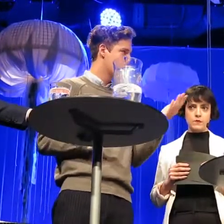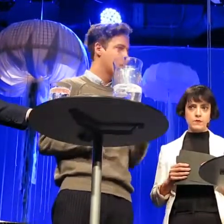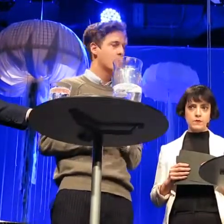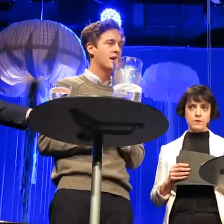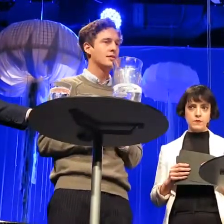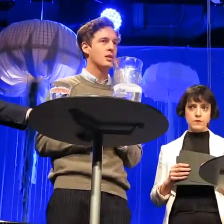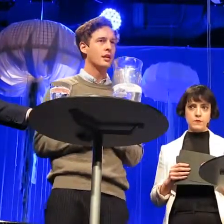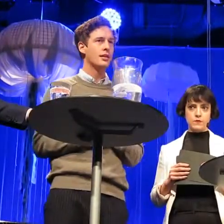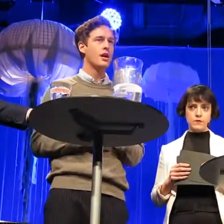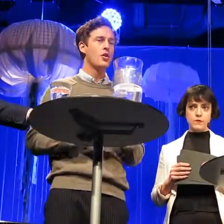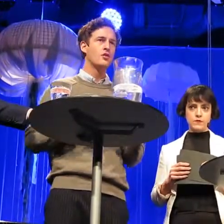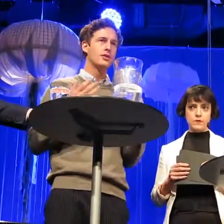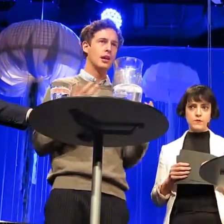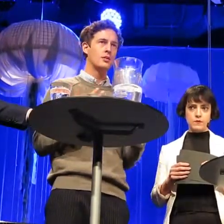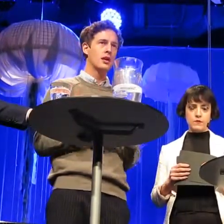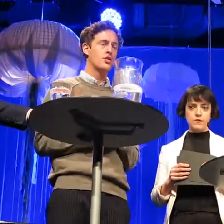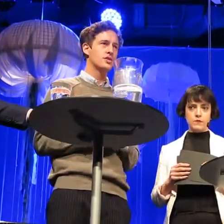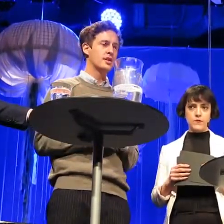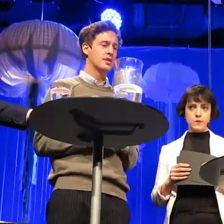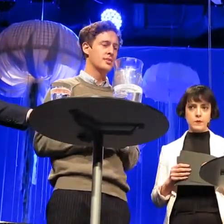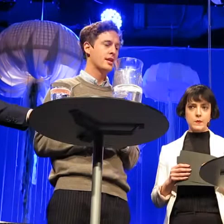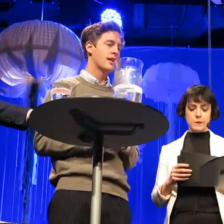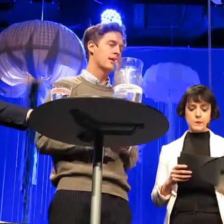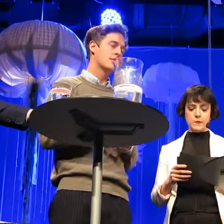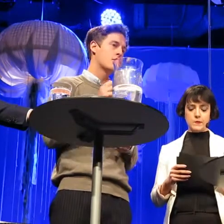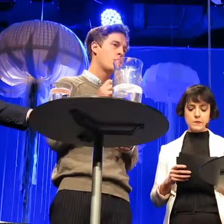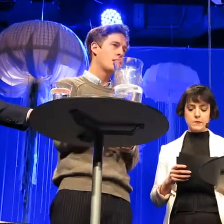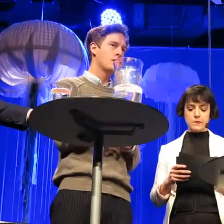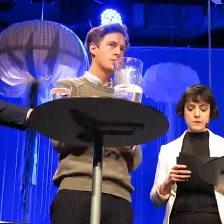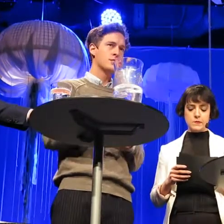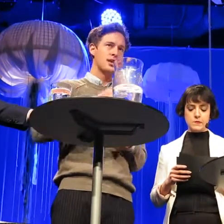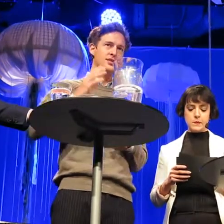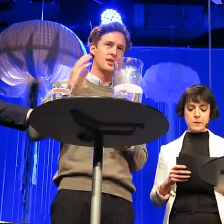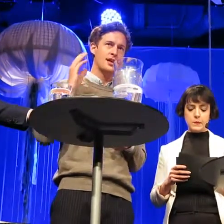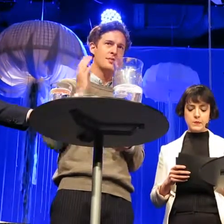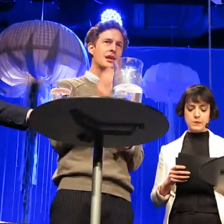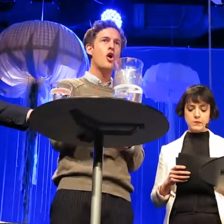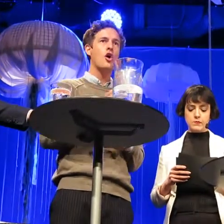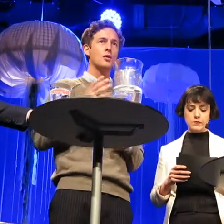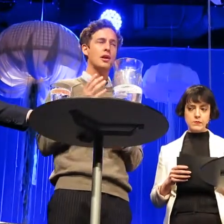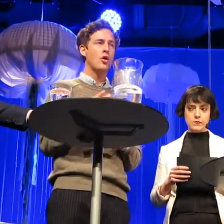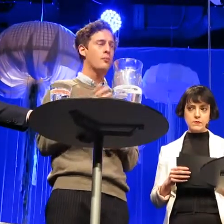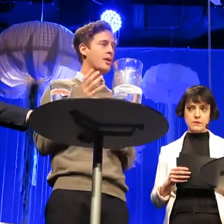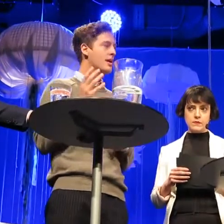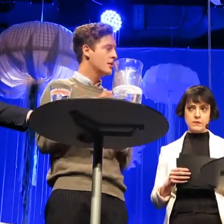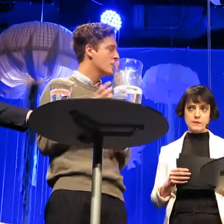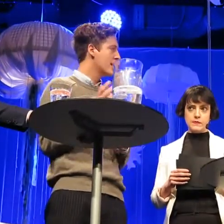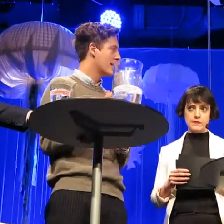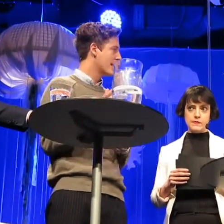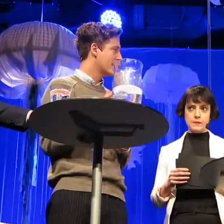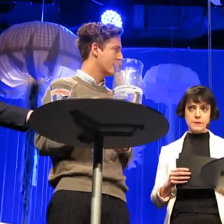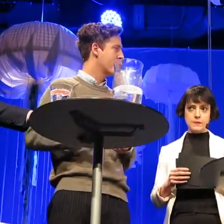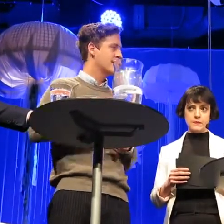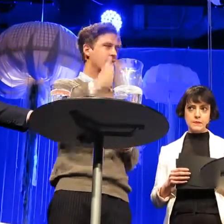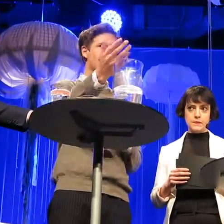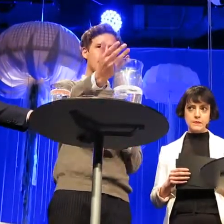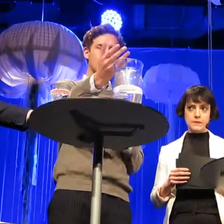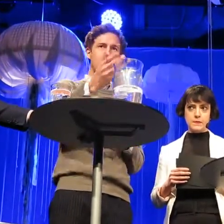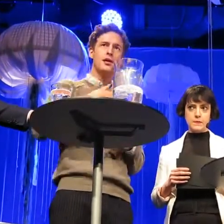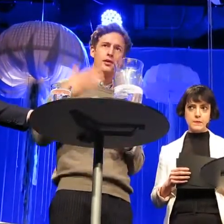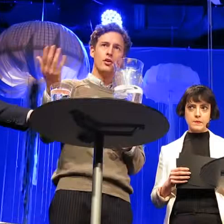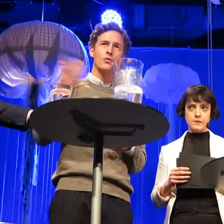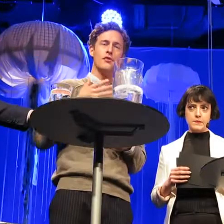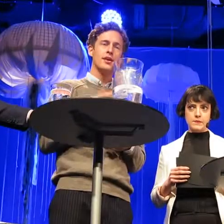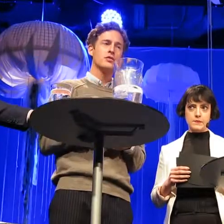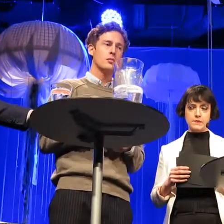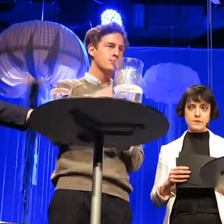minst biobränsle och annat. Få till de där långsiktiga spelreglerna så att de som ska investera miljardbelopp i nya anläggningar faktiskt vet